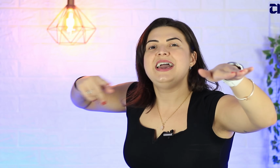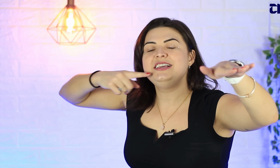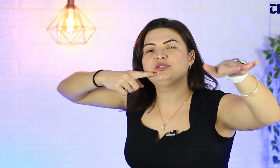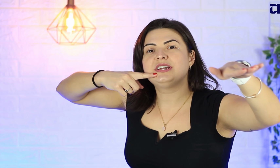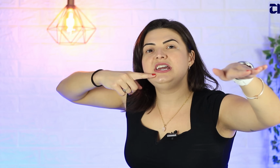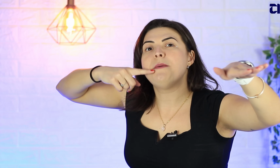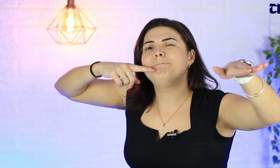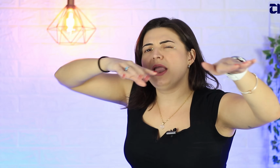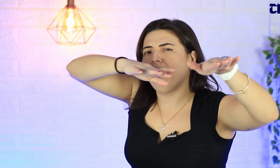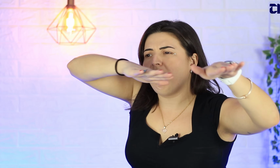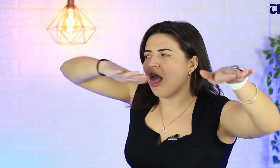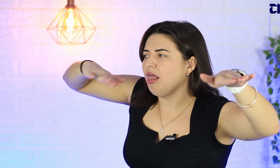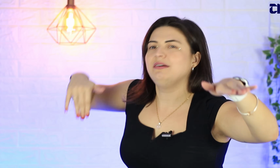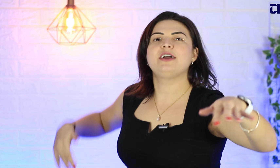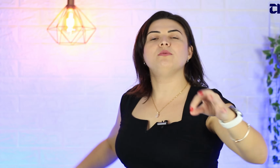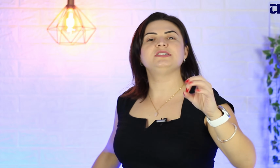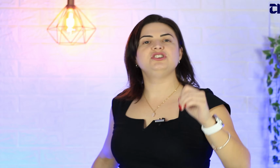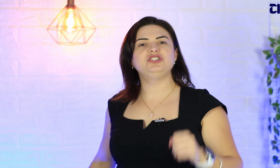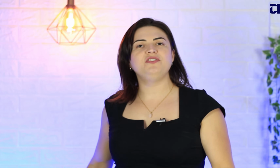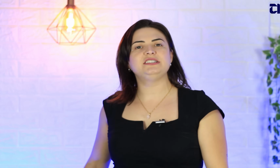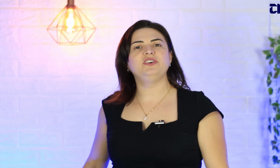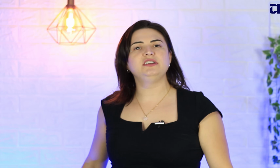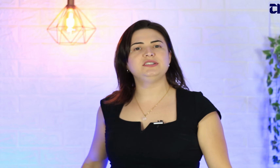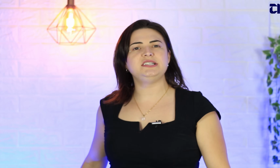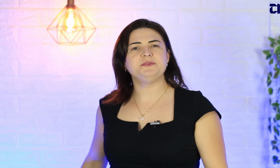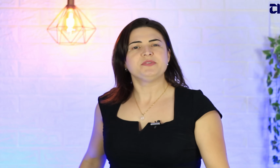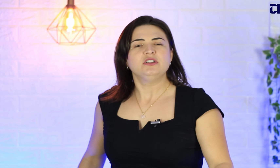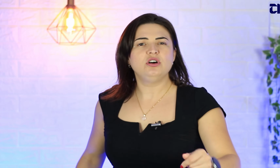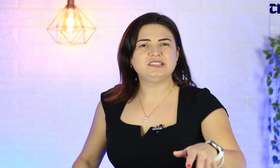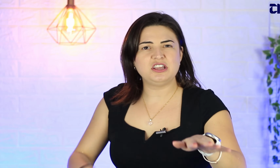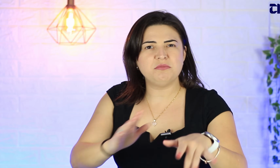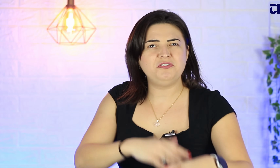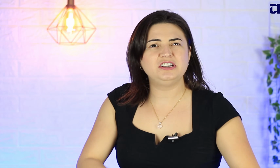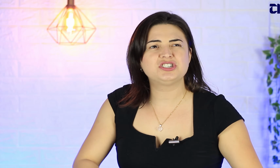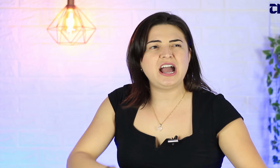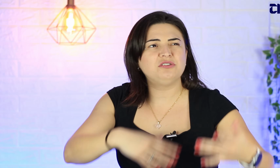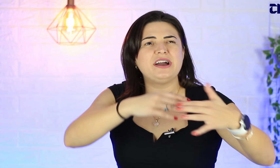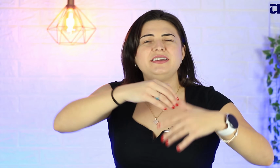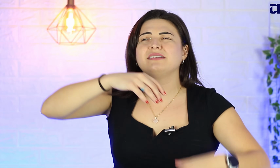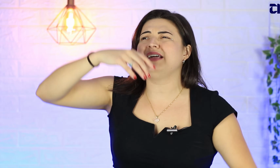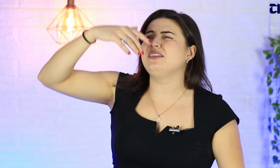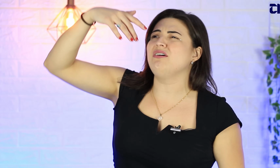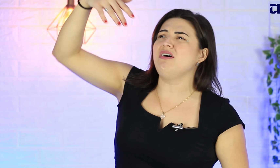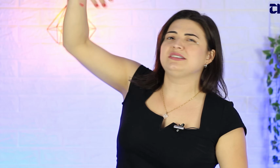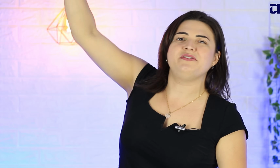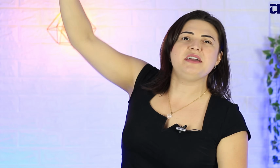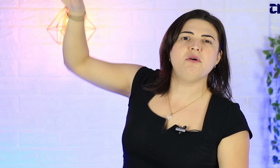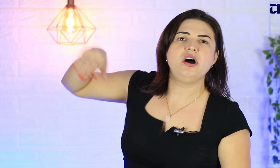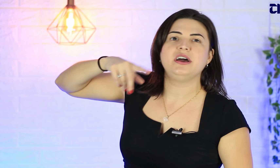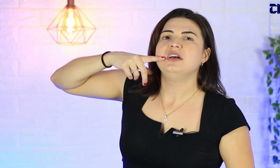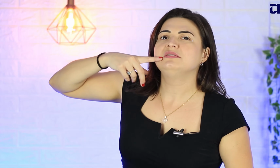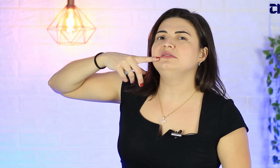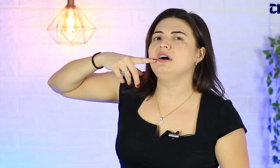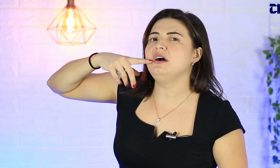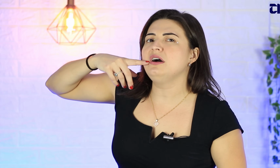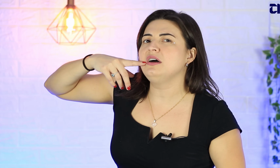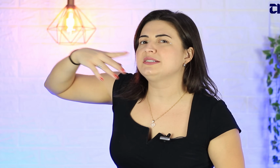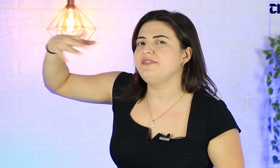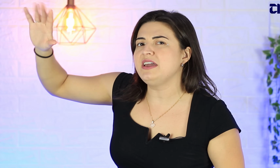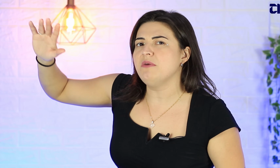Isso aqui, é como se a gente estivesse falando assim. Nossa, tem uma fila de carro daqui até... Nossa, vai embora. Nossa, vai